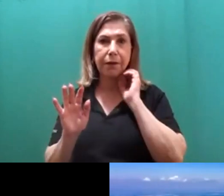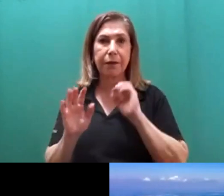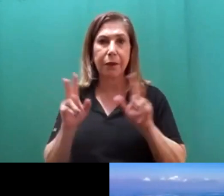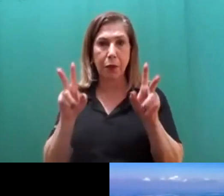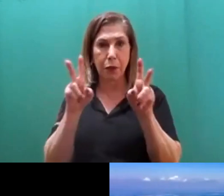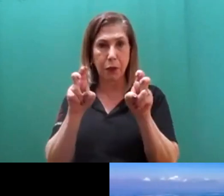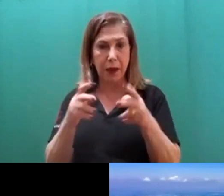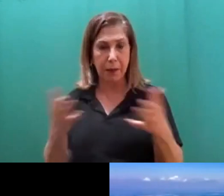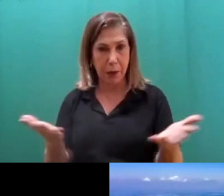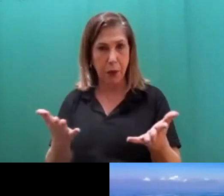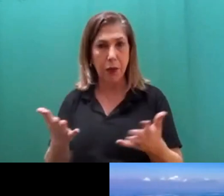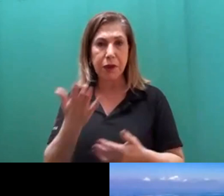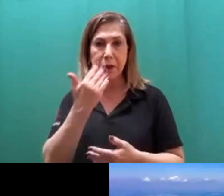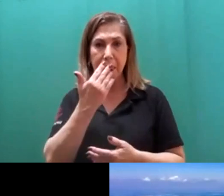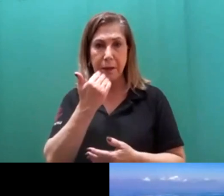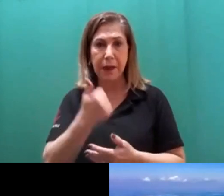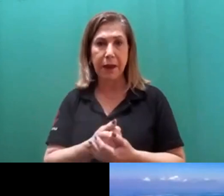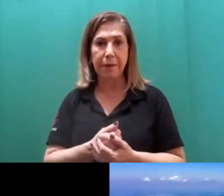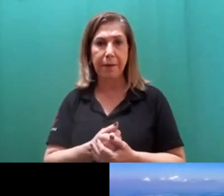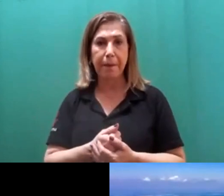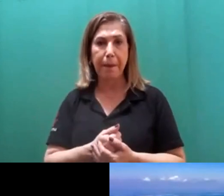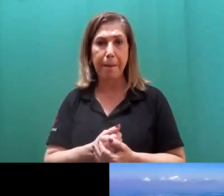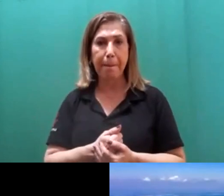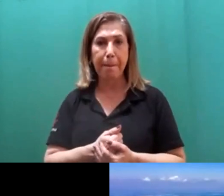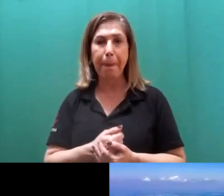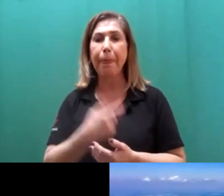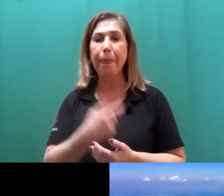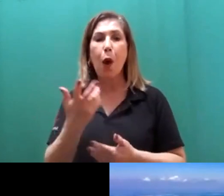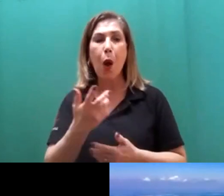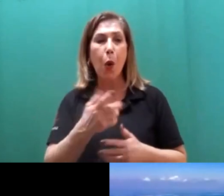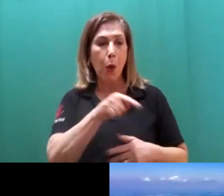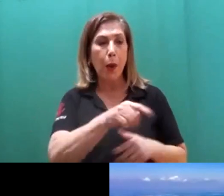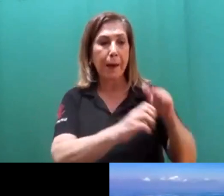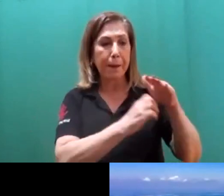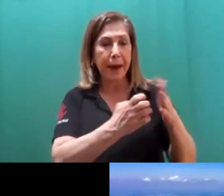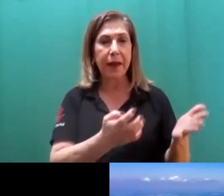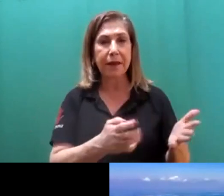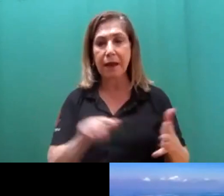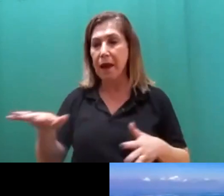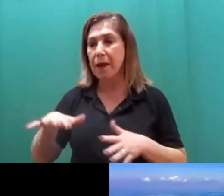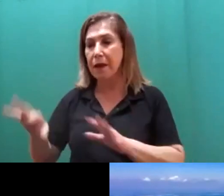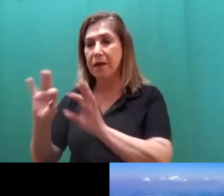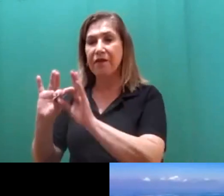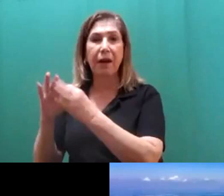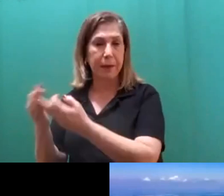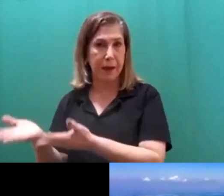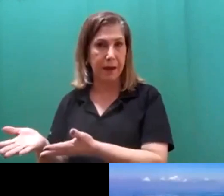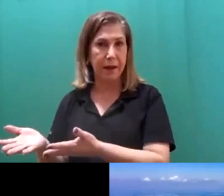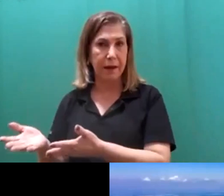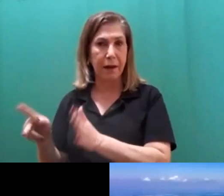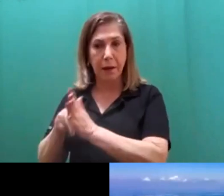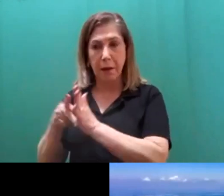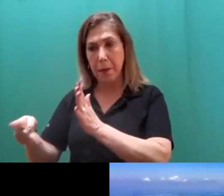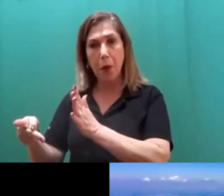dos sistemas alimentares, são que mercados são esses, né? E qual que é a co-consequência desses mercados um sobre o outro? Porque uma coisa é o agronegócio no